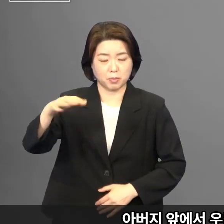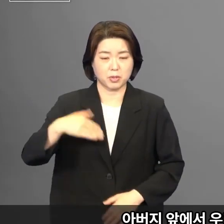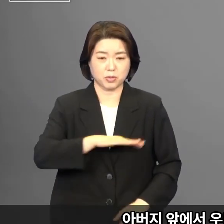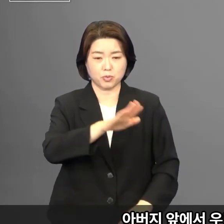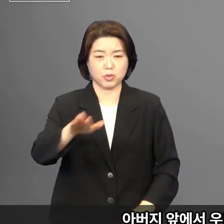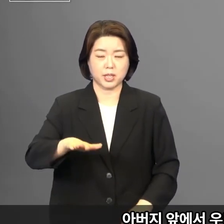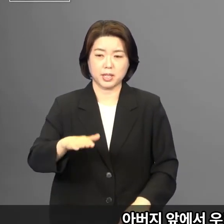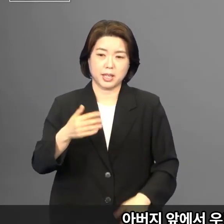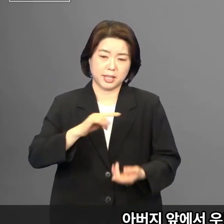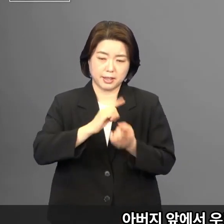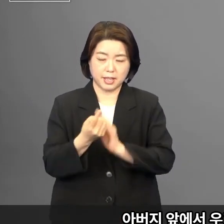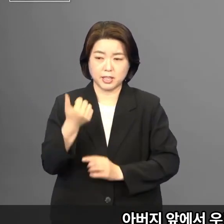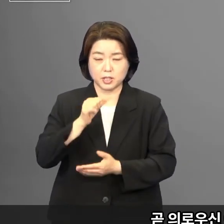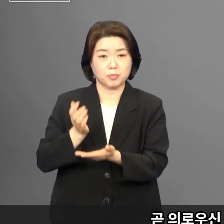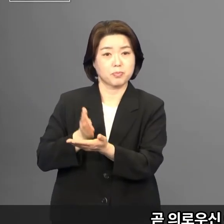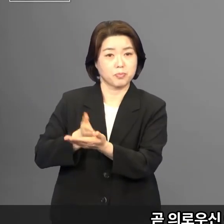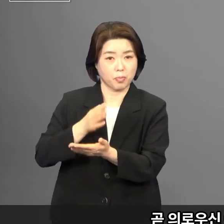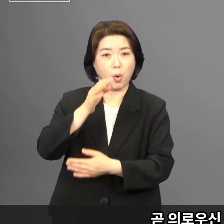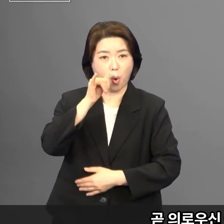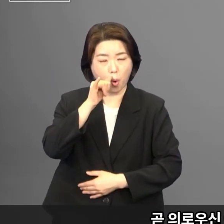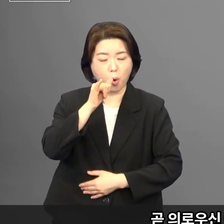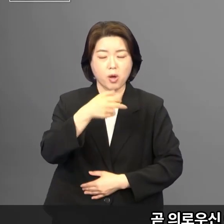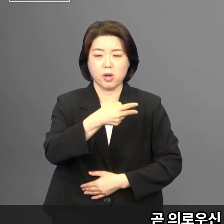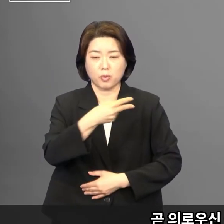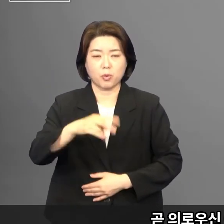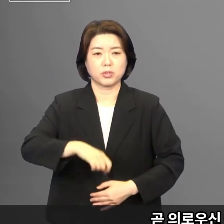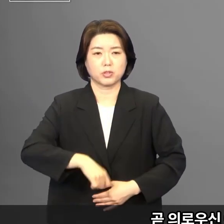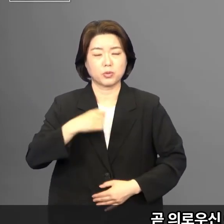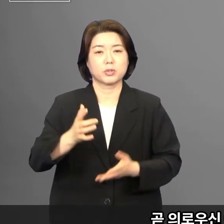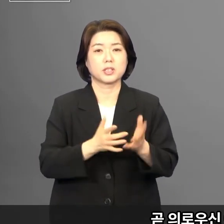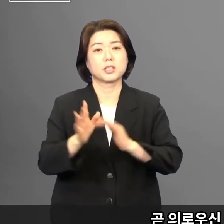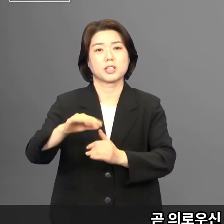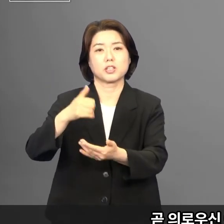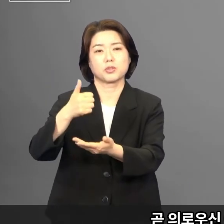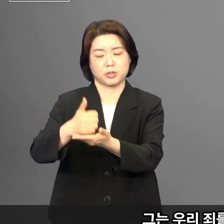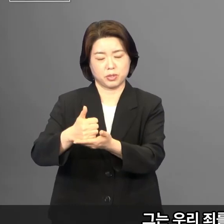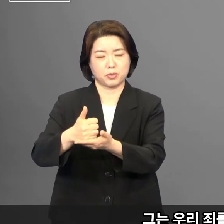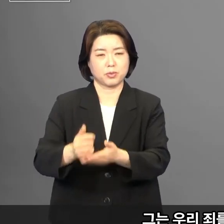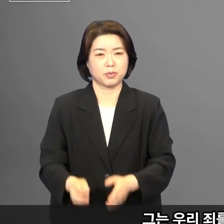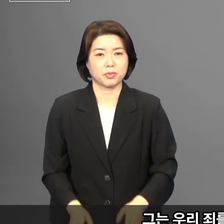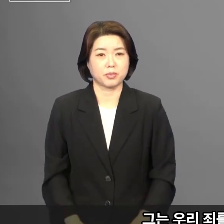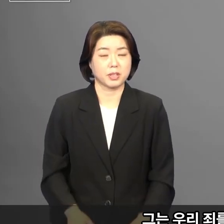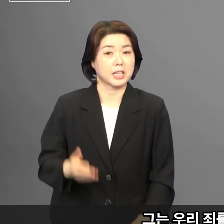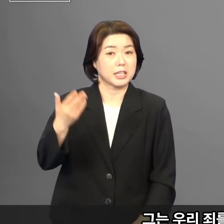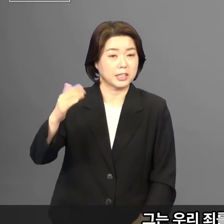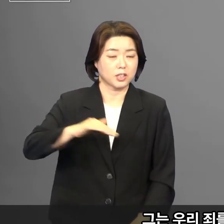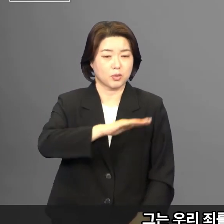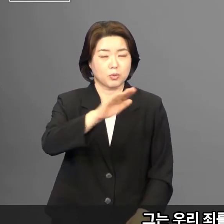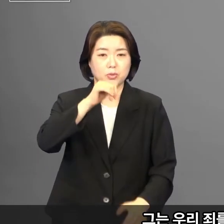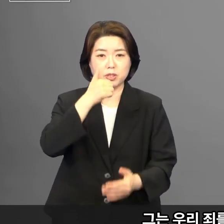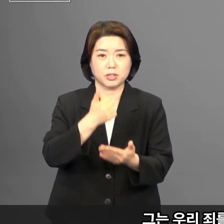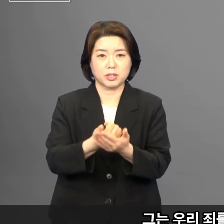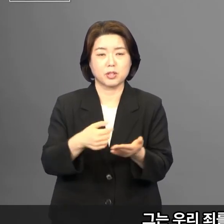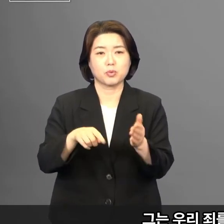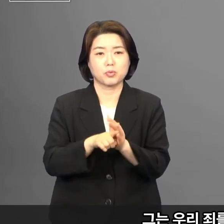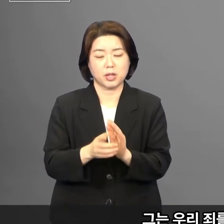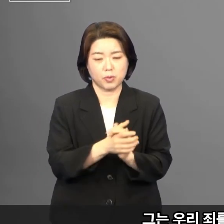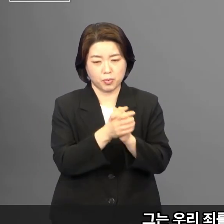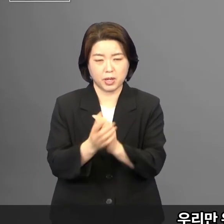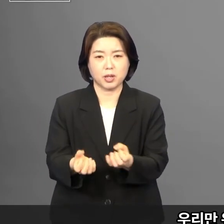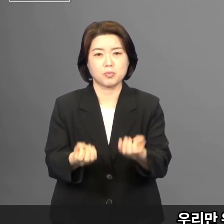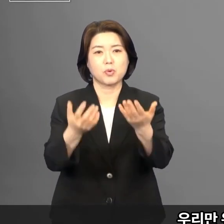우리에게 대언자가 있으니 곧 의로우신 예수 그리스도시라. 그는 우리 죄를 위한 화목